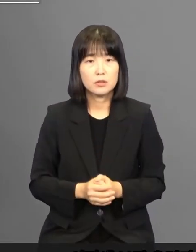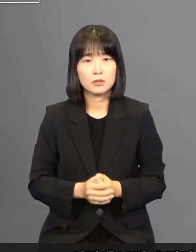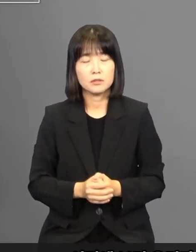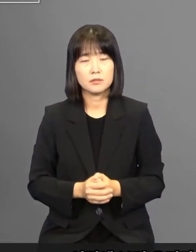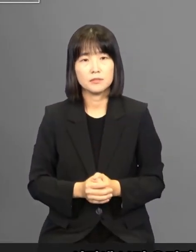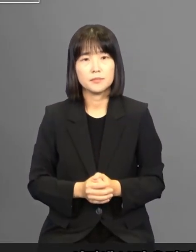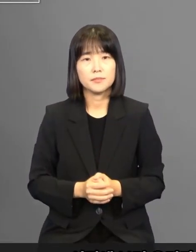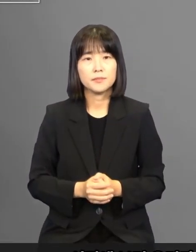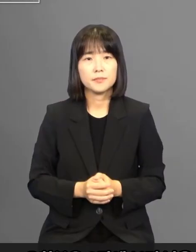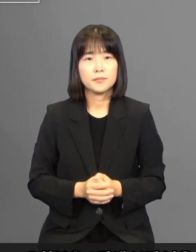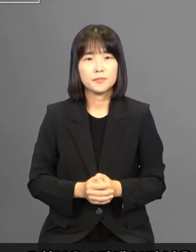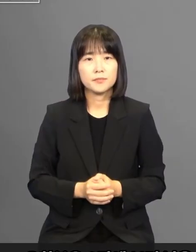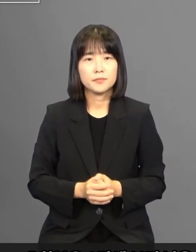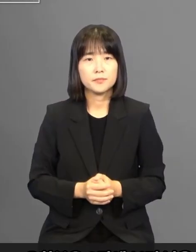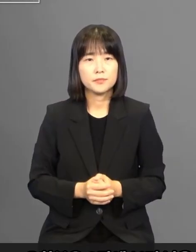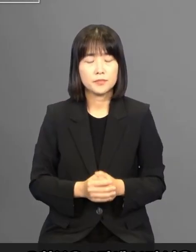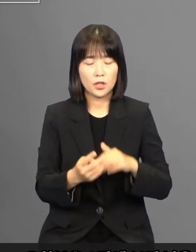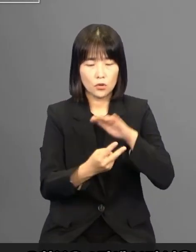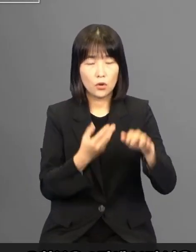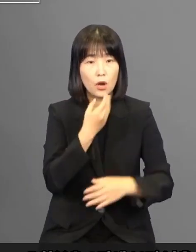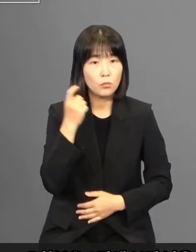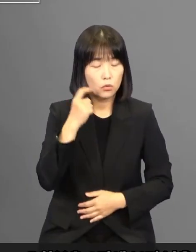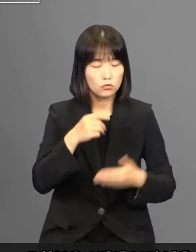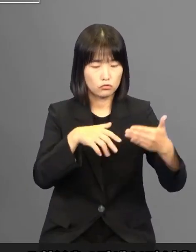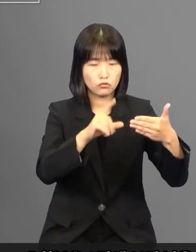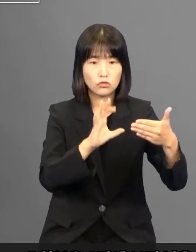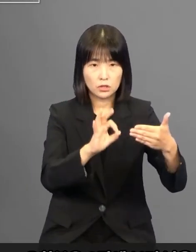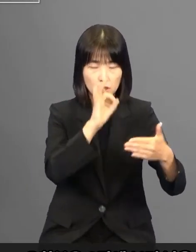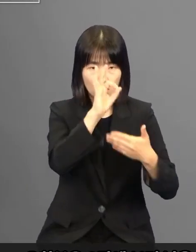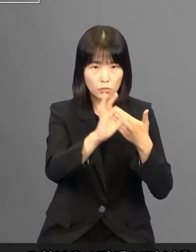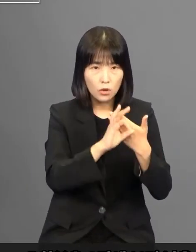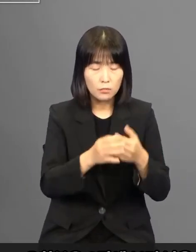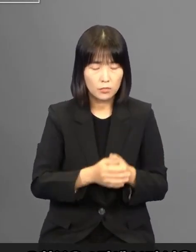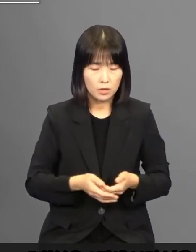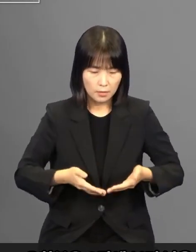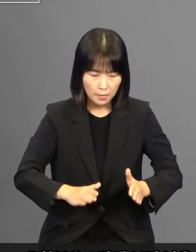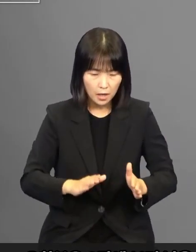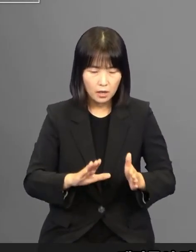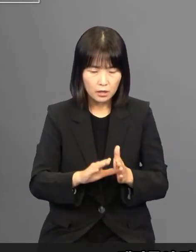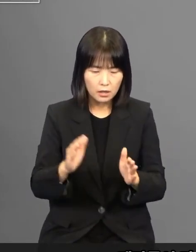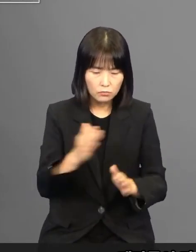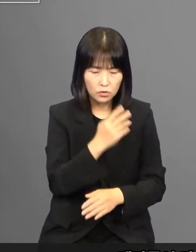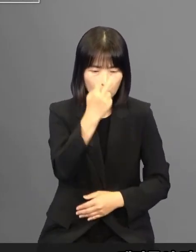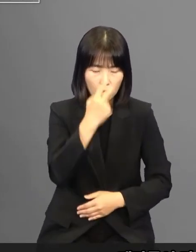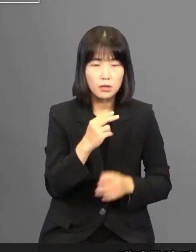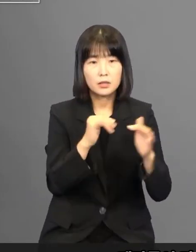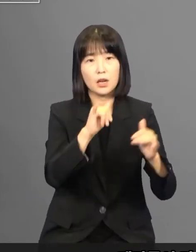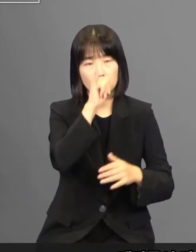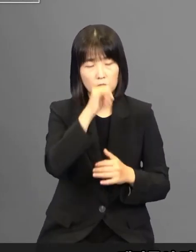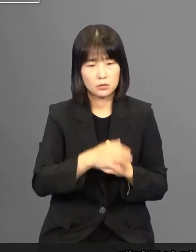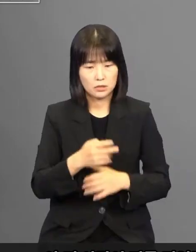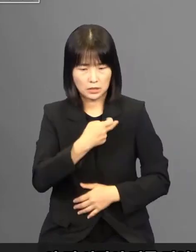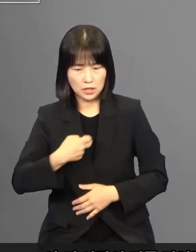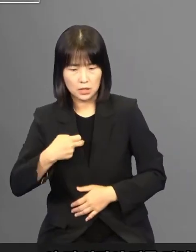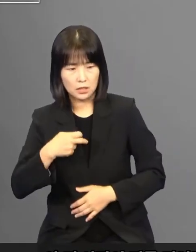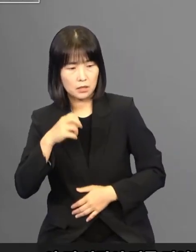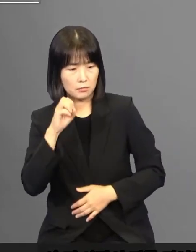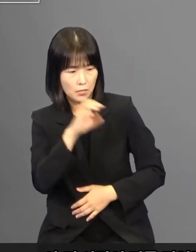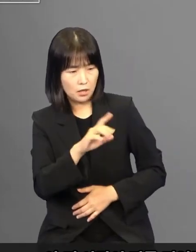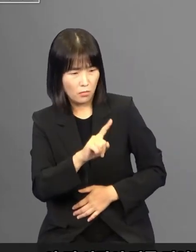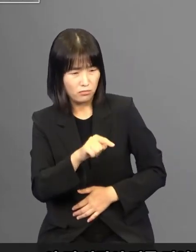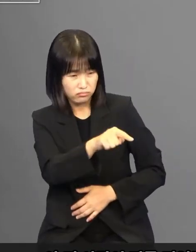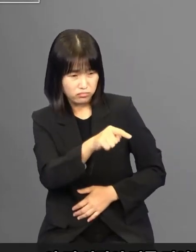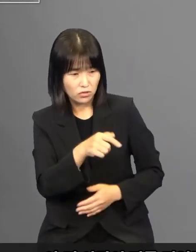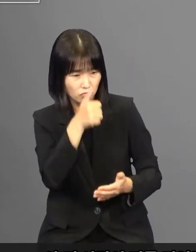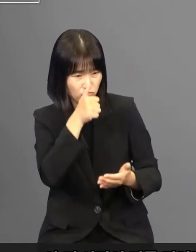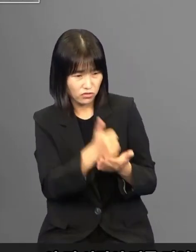보아야 하는데, 요한복음 9장에 보면 날 때부터 보지 못한 사람이 등장해요. 제자들이 다 이런 얘기를 했습니다. 저 사람이